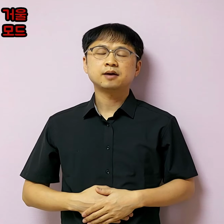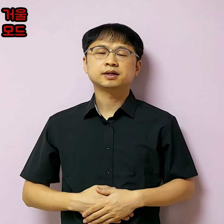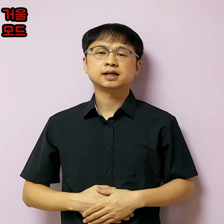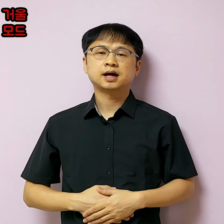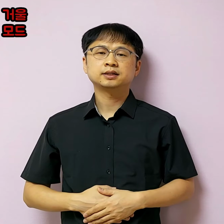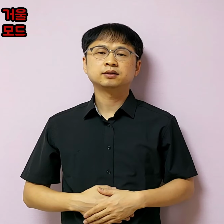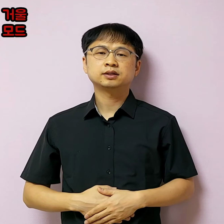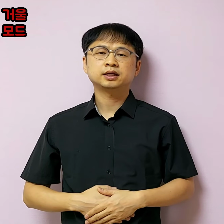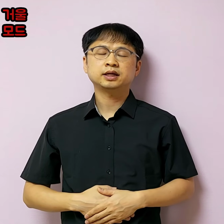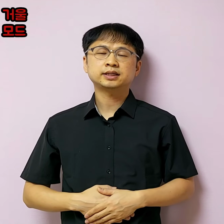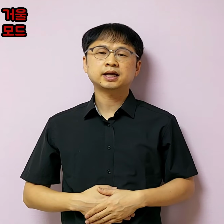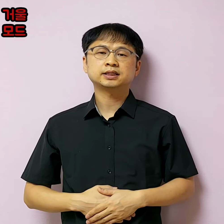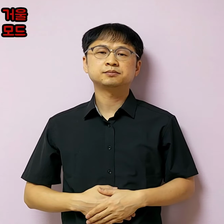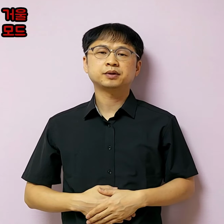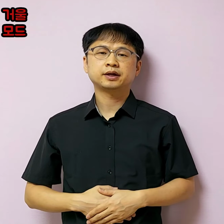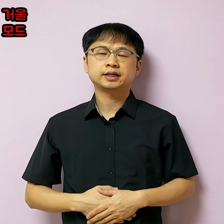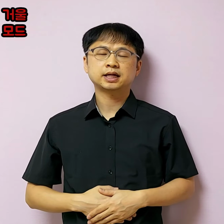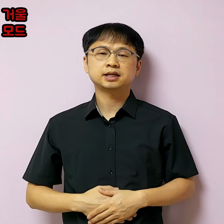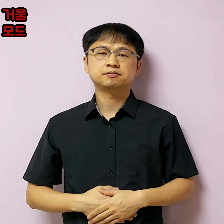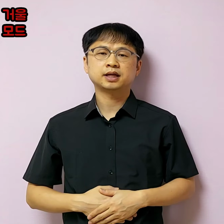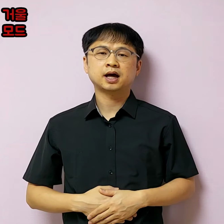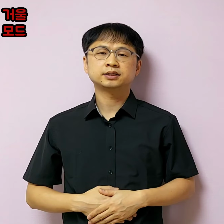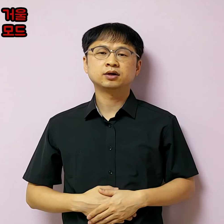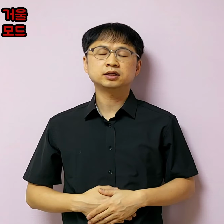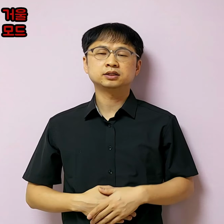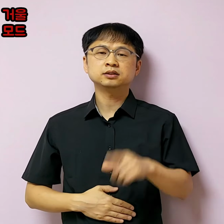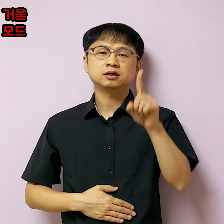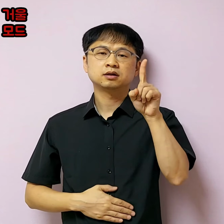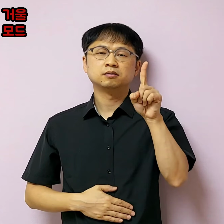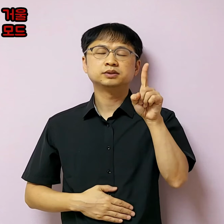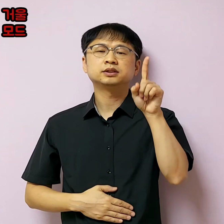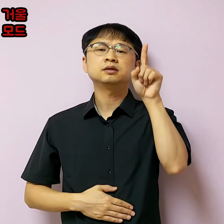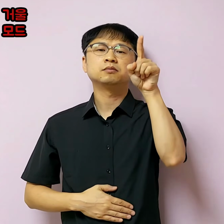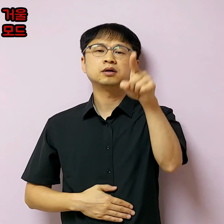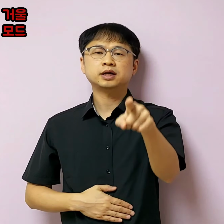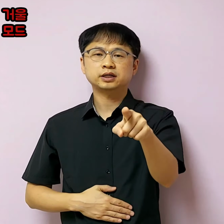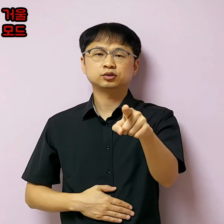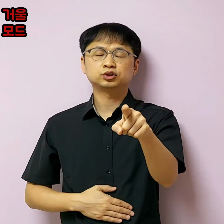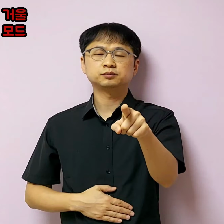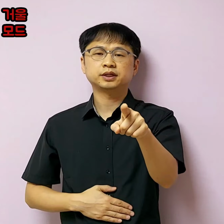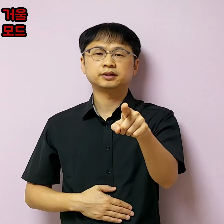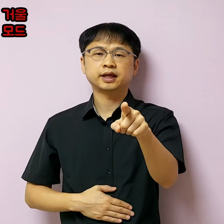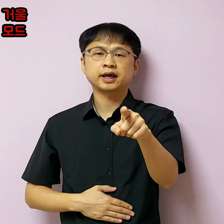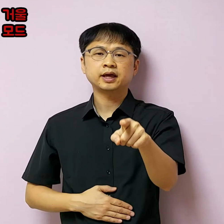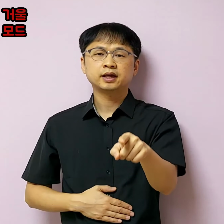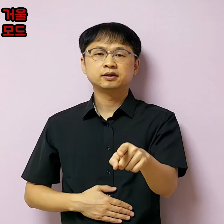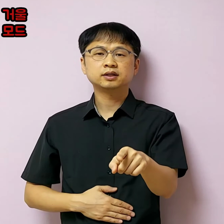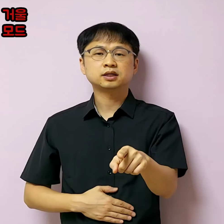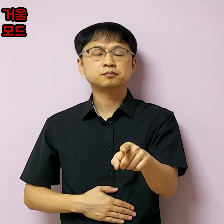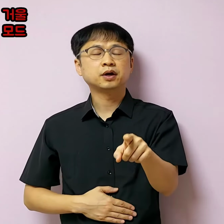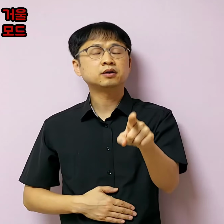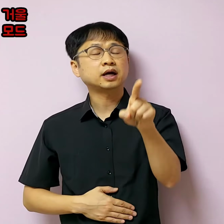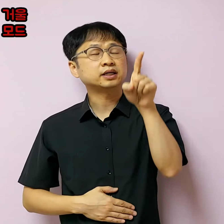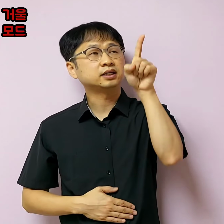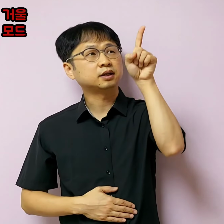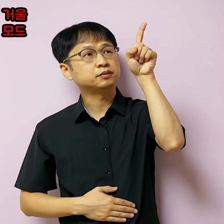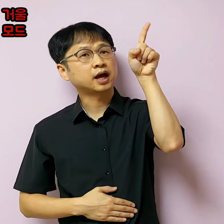다음 가사 저기 사라진 별의 자리입니다. 저기는 검지를 멀리 가리켜 주시면 되는데 여기서는 별을 가리키기 때문에